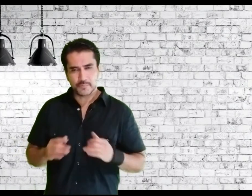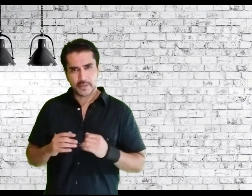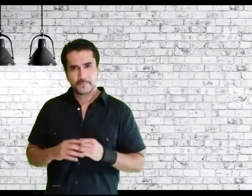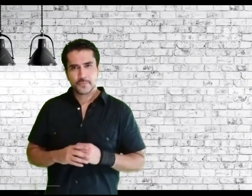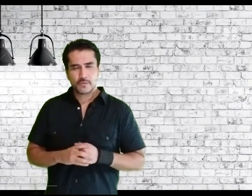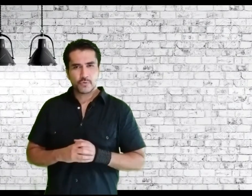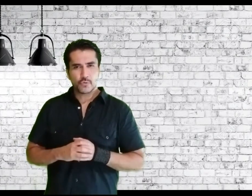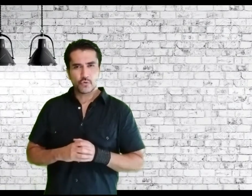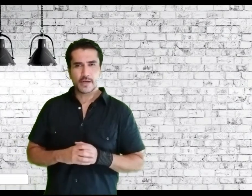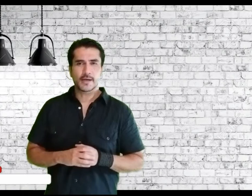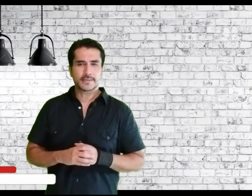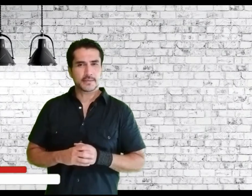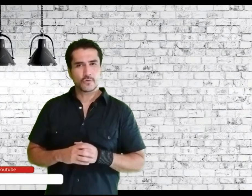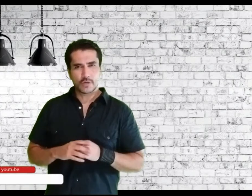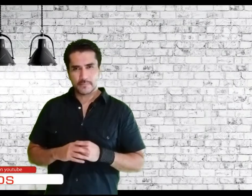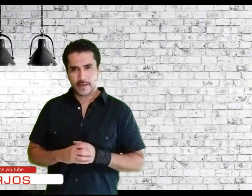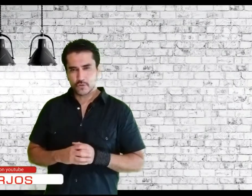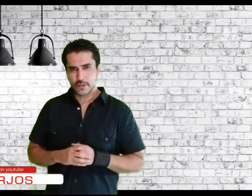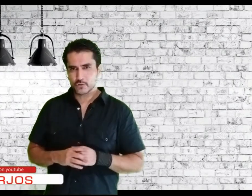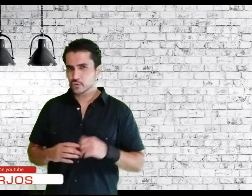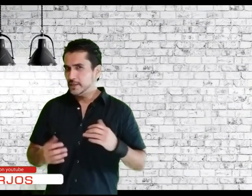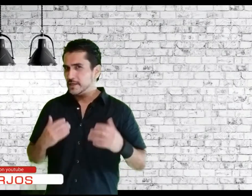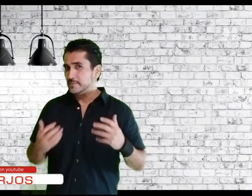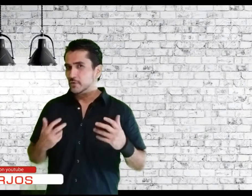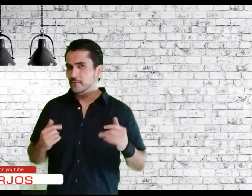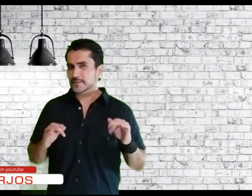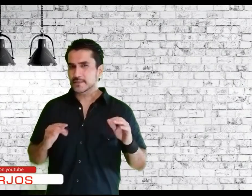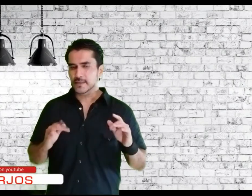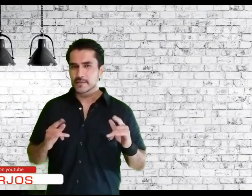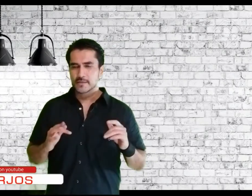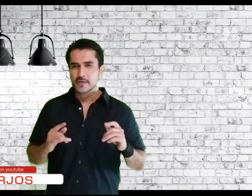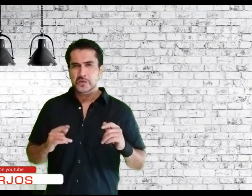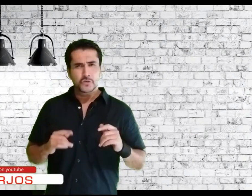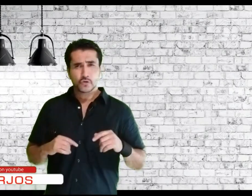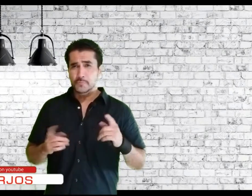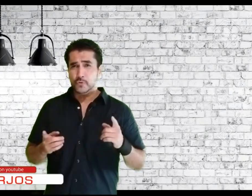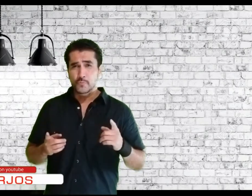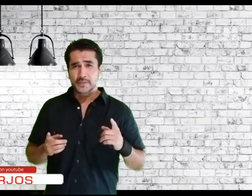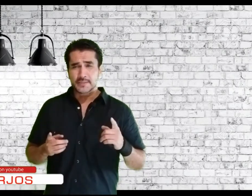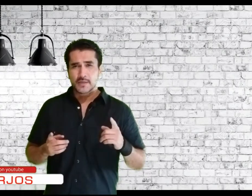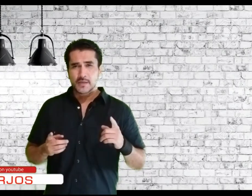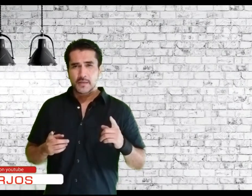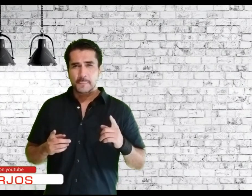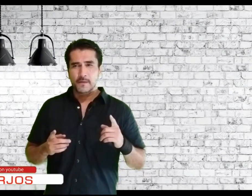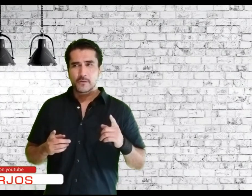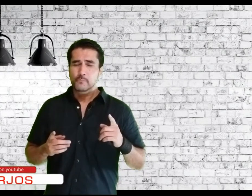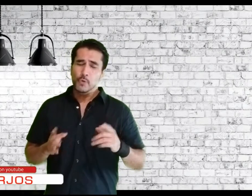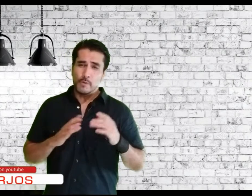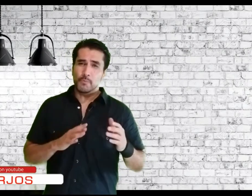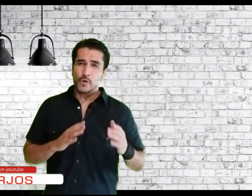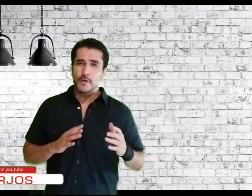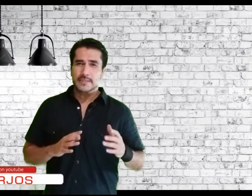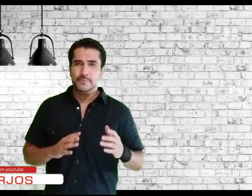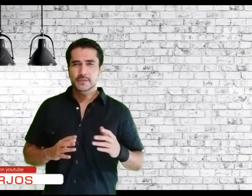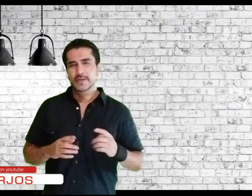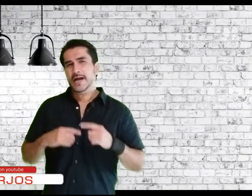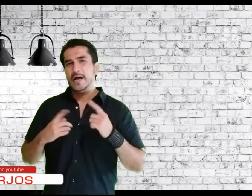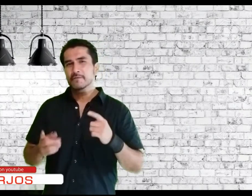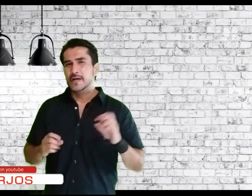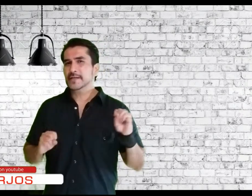Siempre procura hacerlo con la mano que tú tengas mayor facilidad. No te preocupes, poco a poco vas a aprender a hablar y